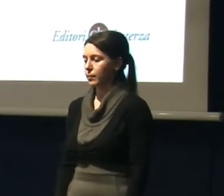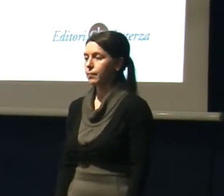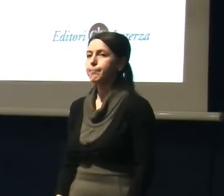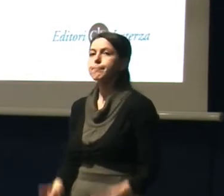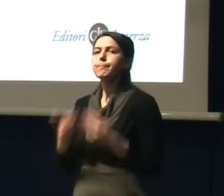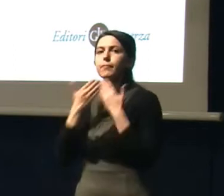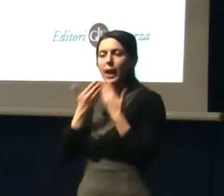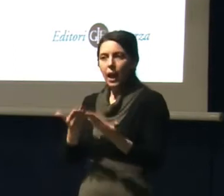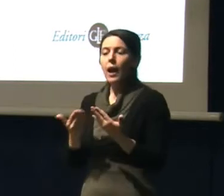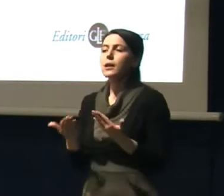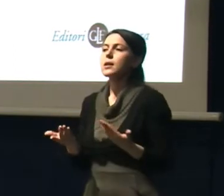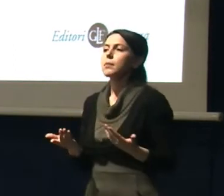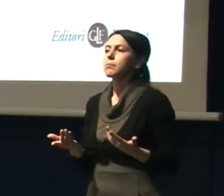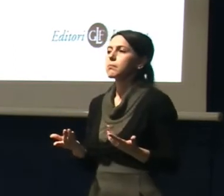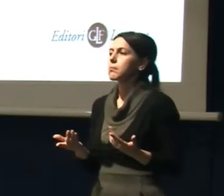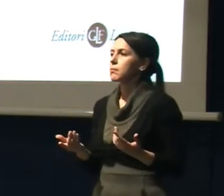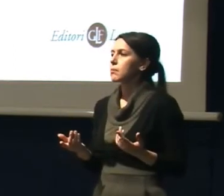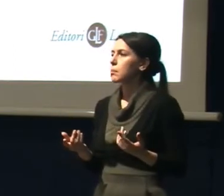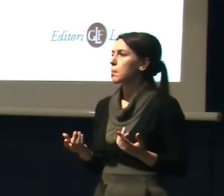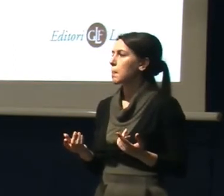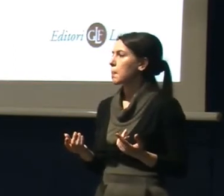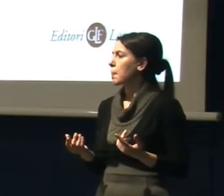grazie allora questo